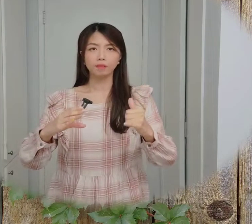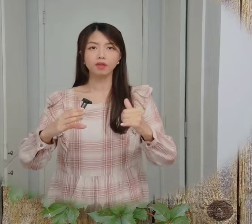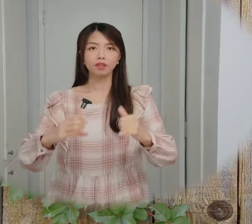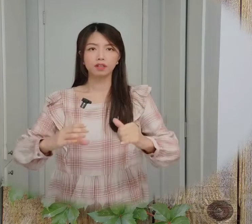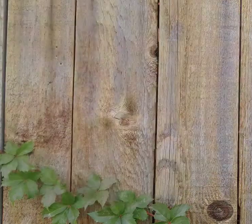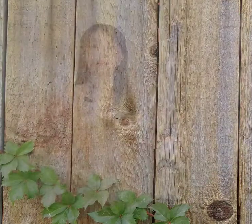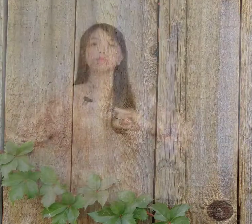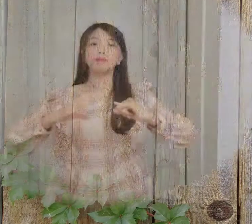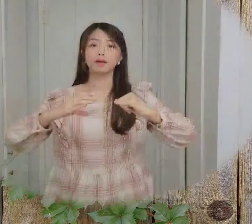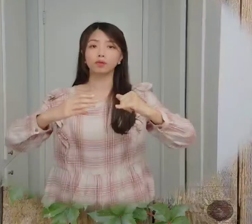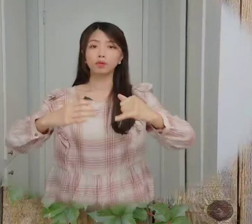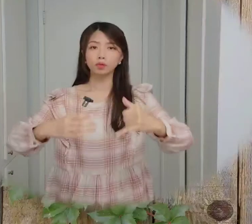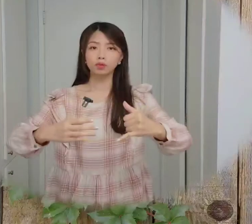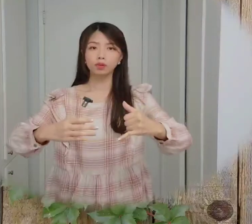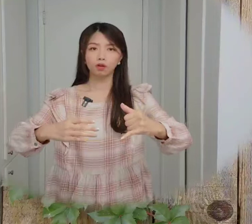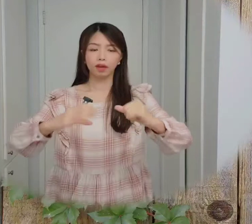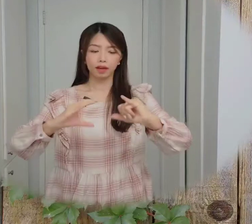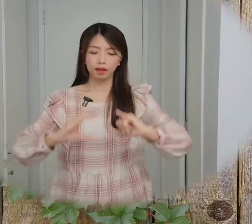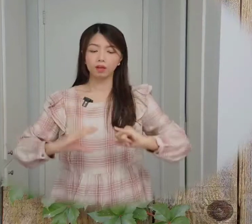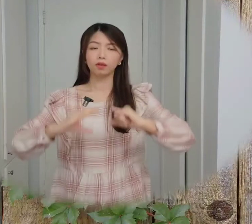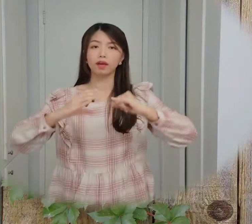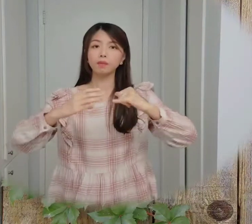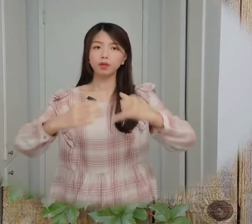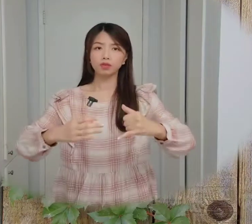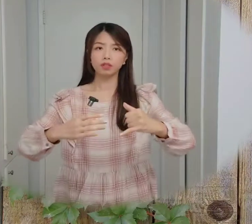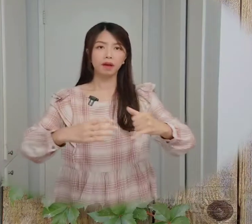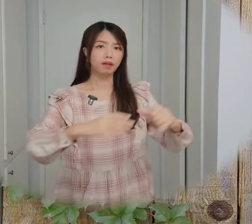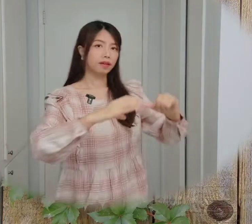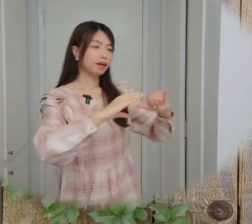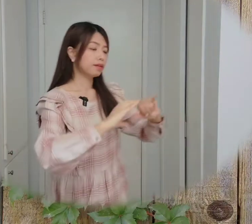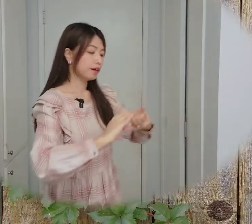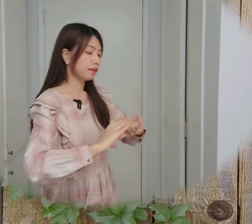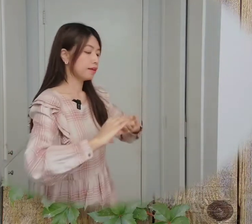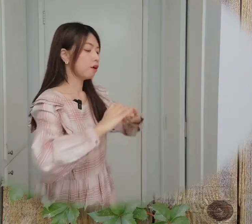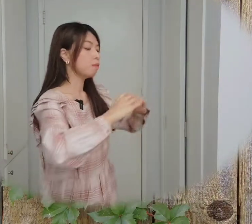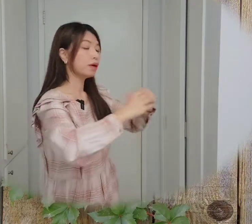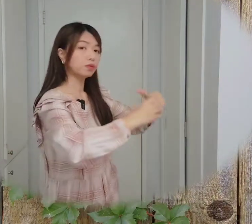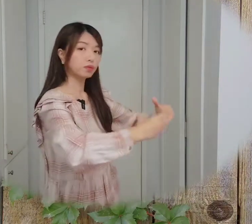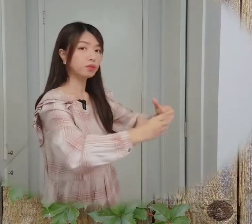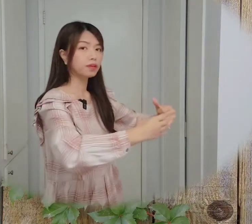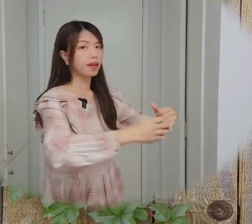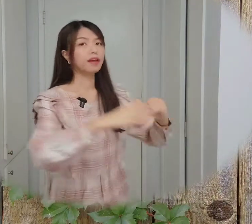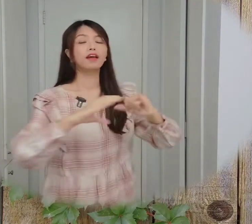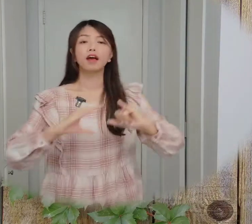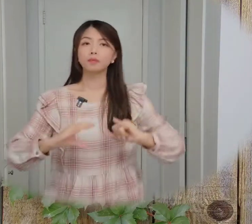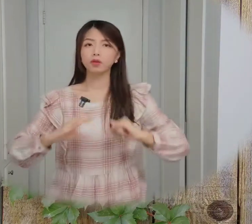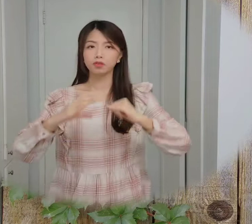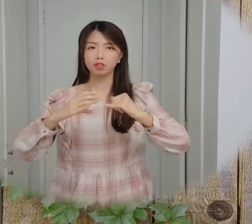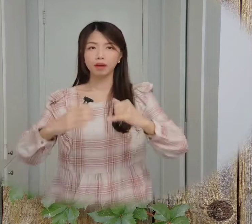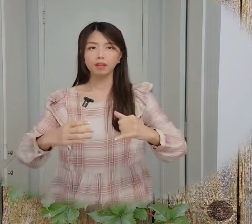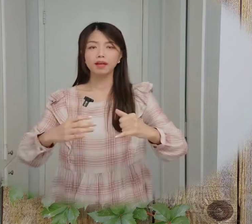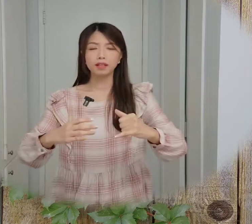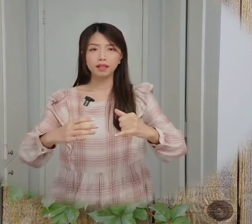새끼손가락만 이렇게 펴주셔서 밖으로 둥그렇게 이렇게 표현해 주시면, 이 상태에서 밖으로 둥글게